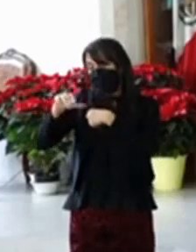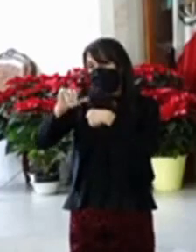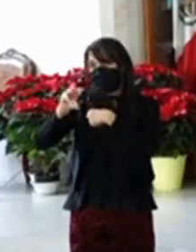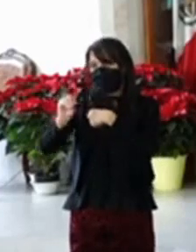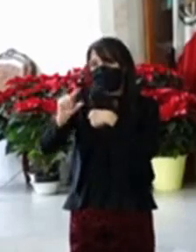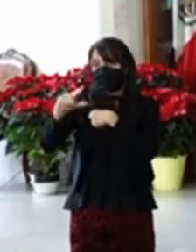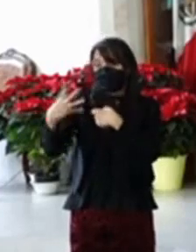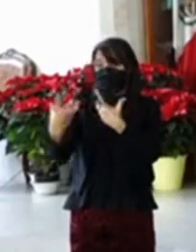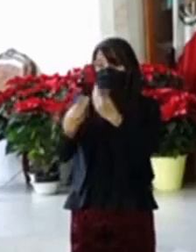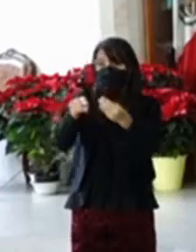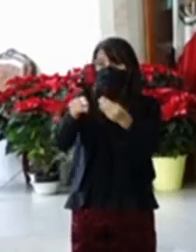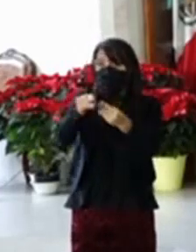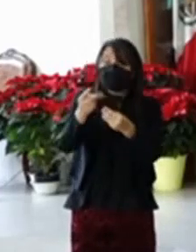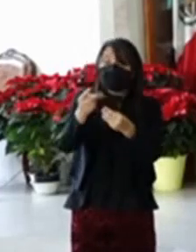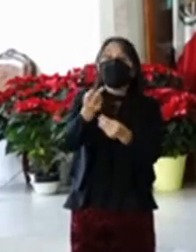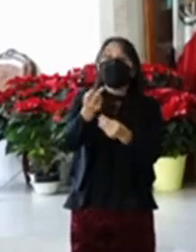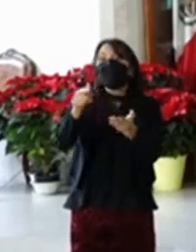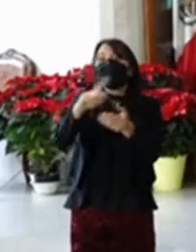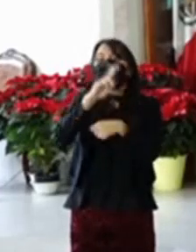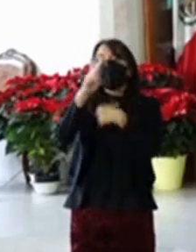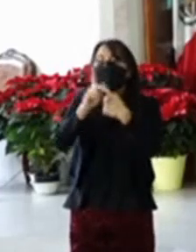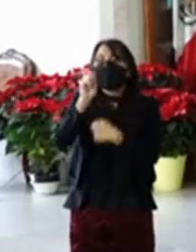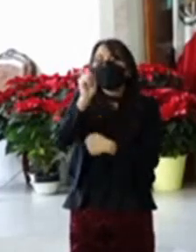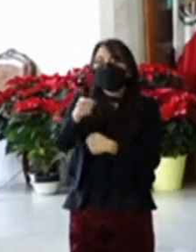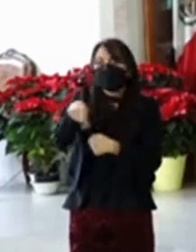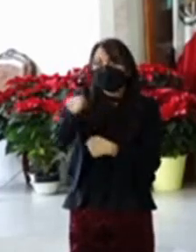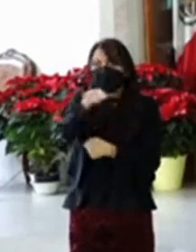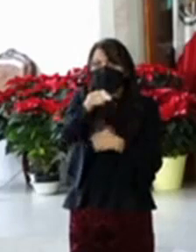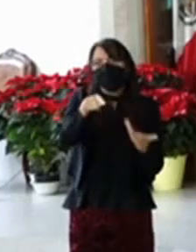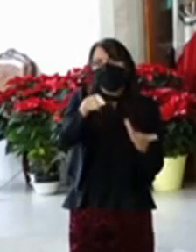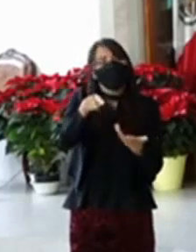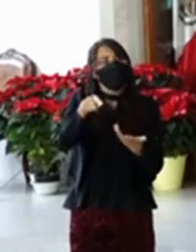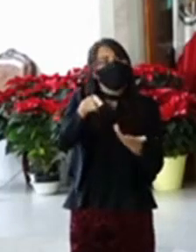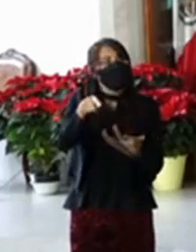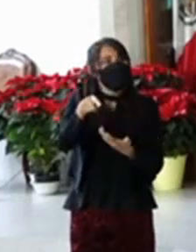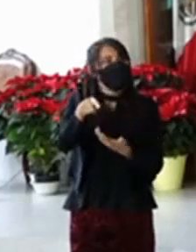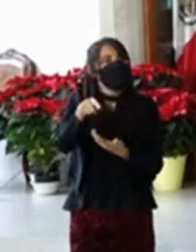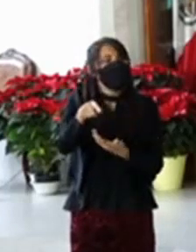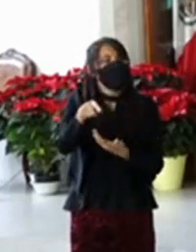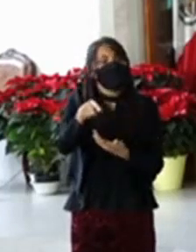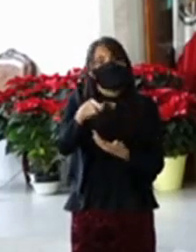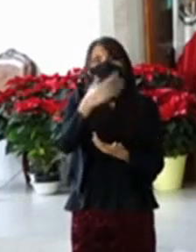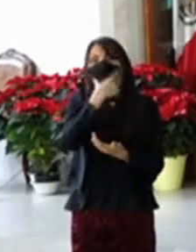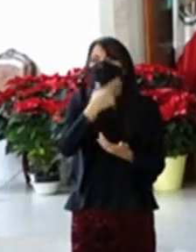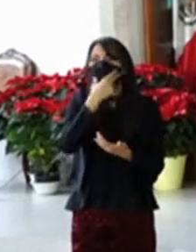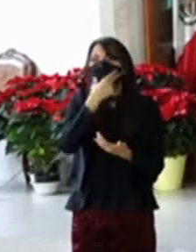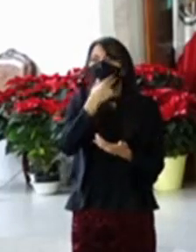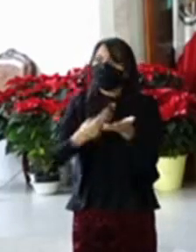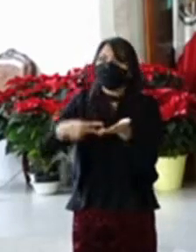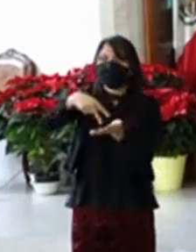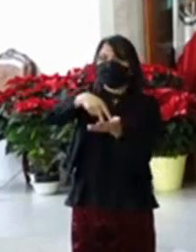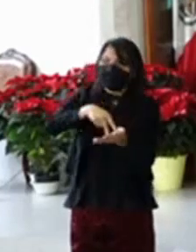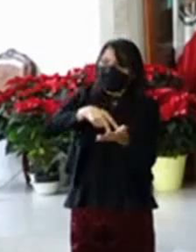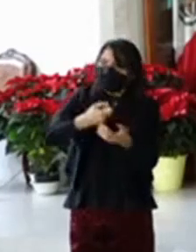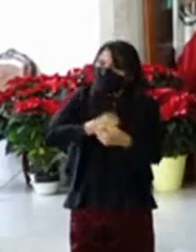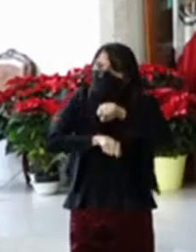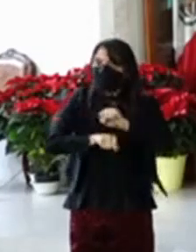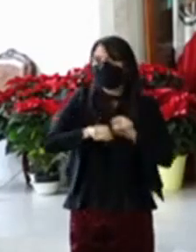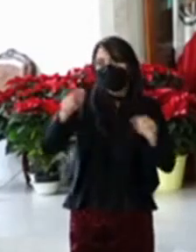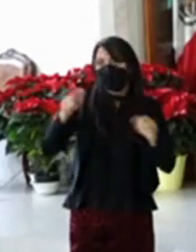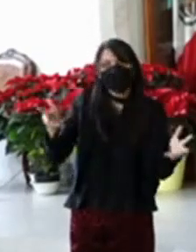fue una gran potencia que en un momento dado con Ben-Hadad se levantó para hacer guerra contra el pueblo.